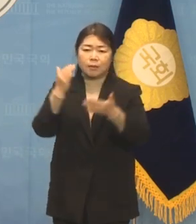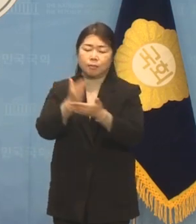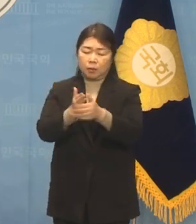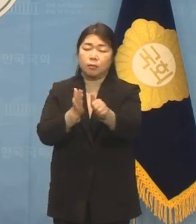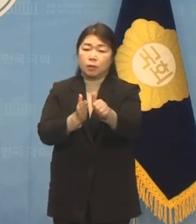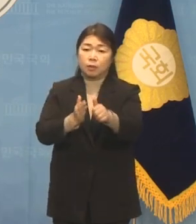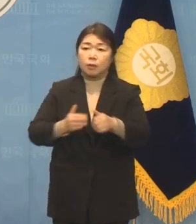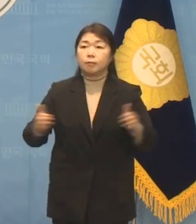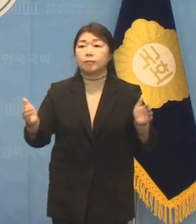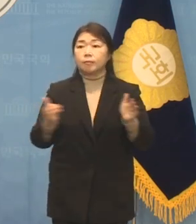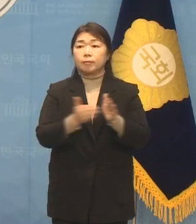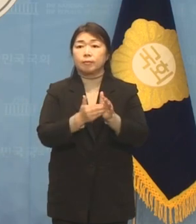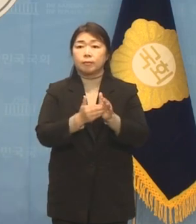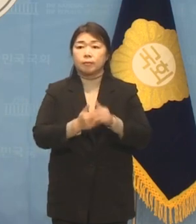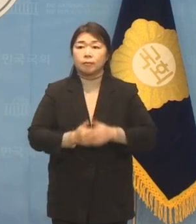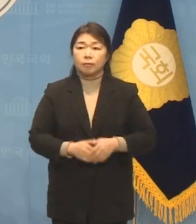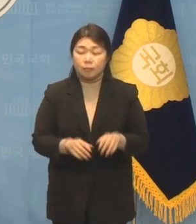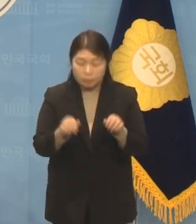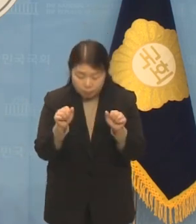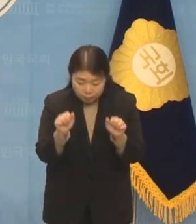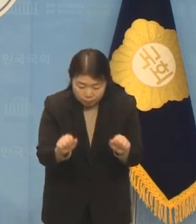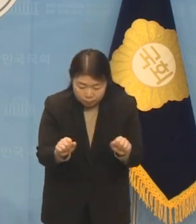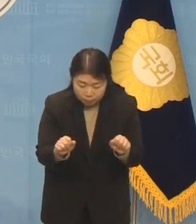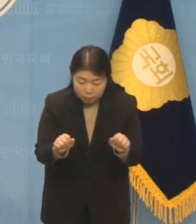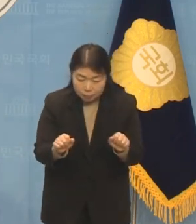멈추십시오. 이상입니다.